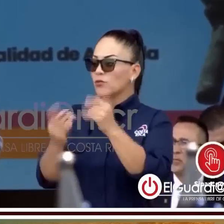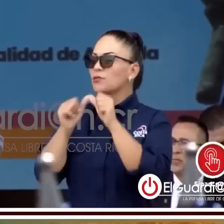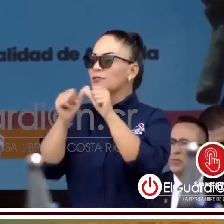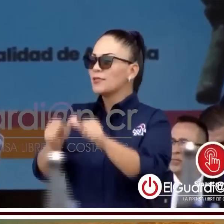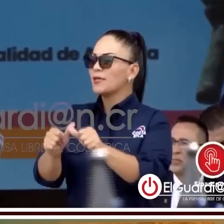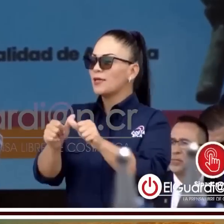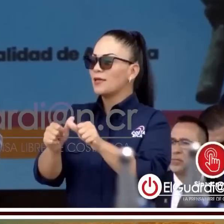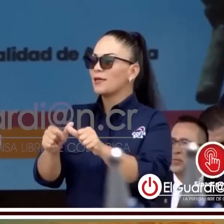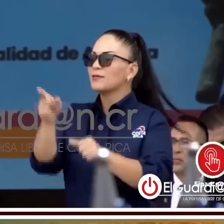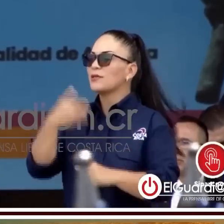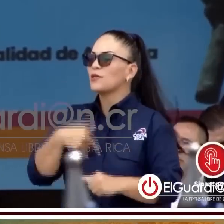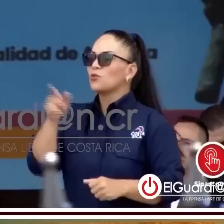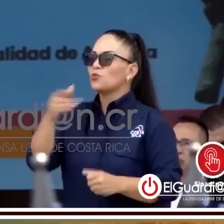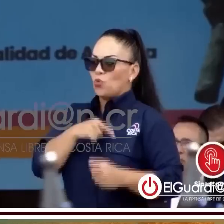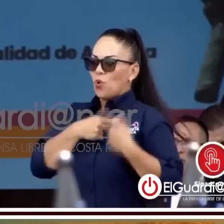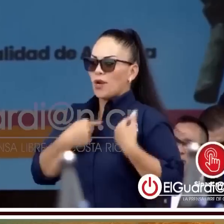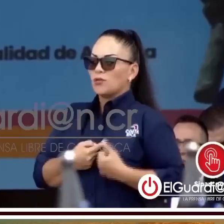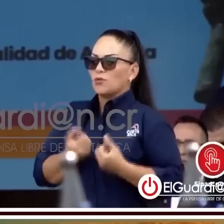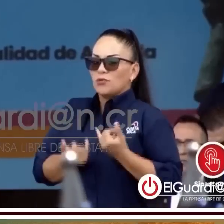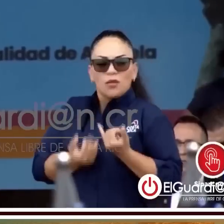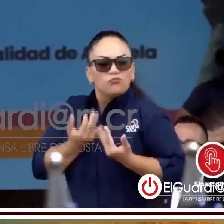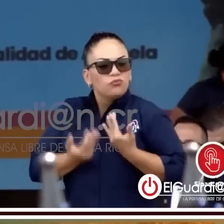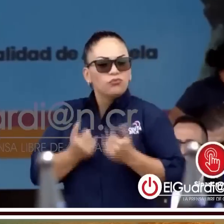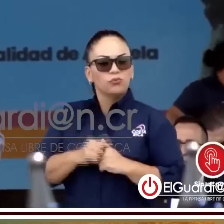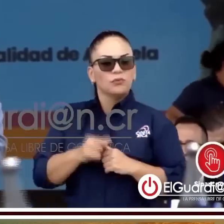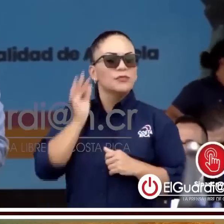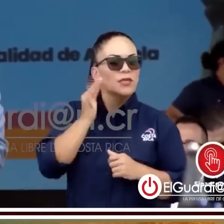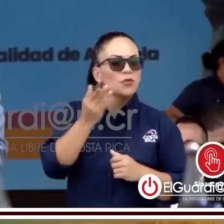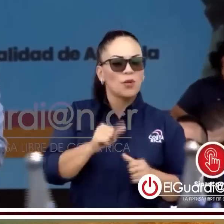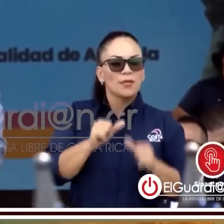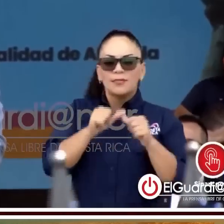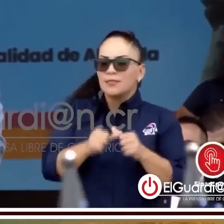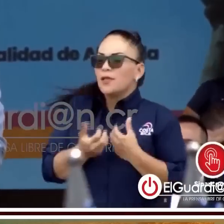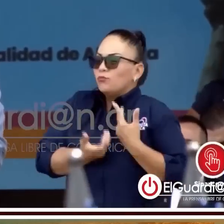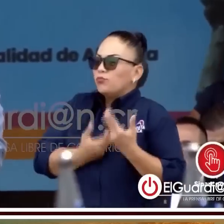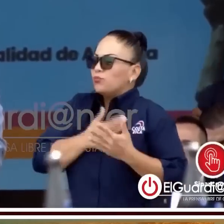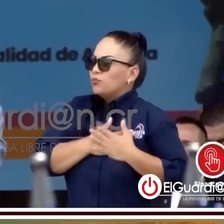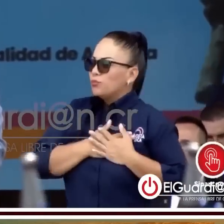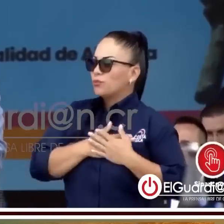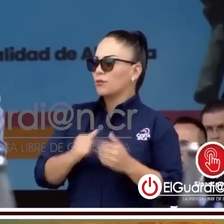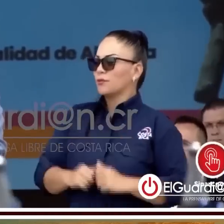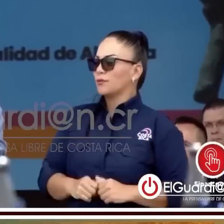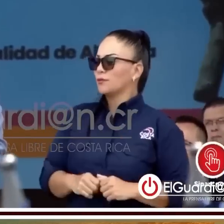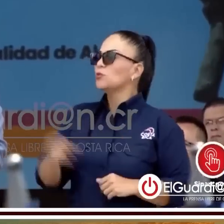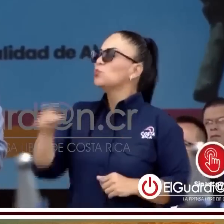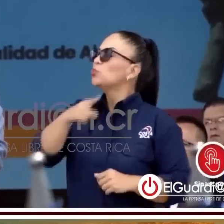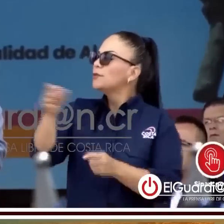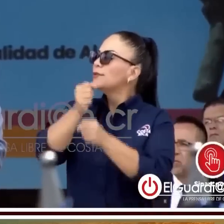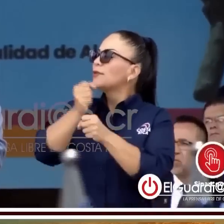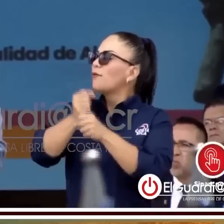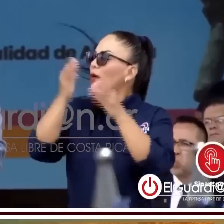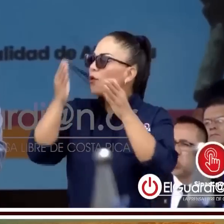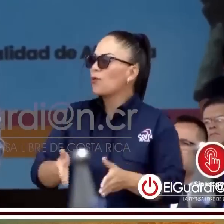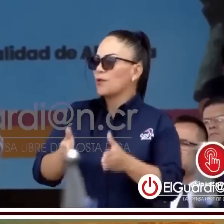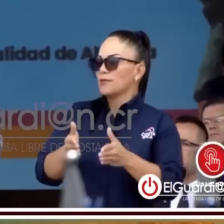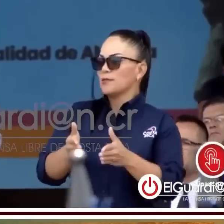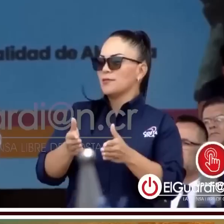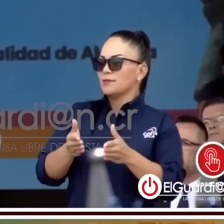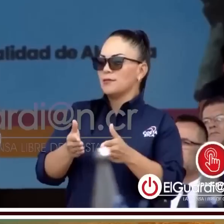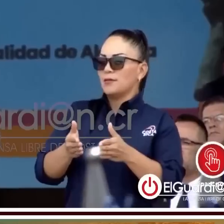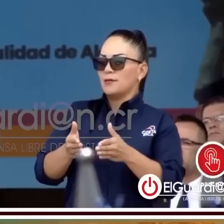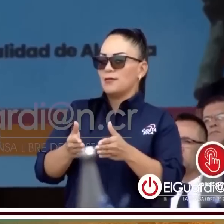corazón, señor, en el suyo, señora, que como trabajadores en cada